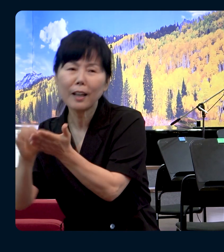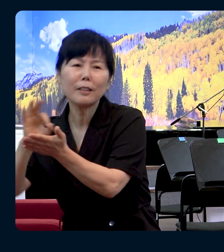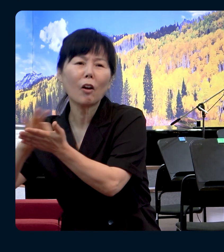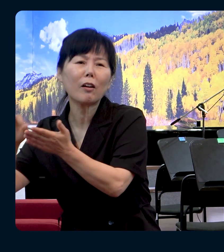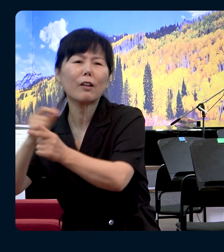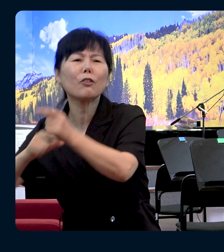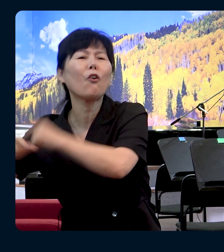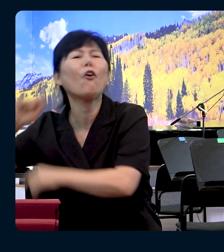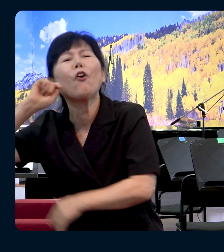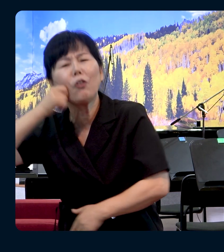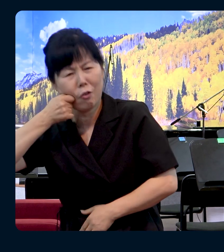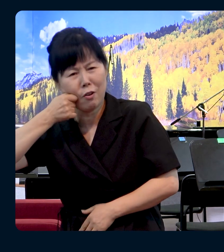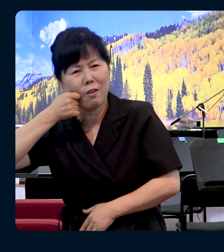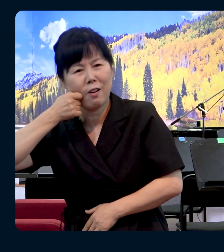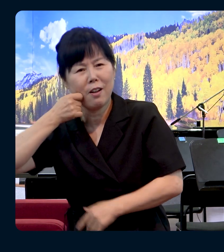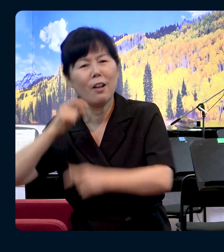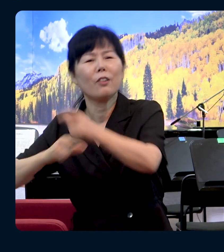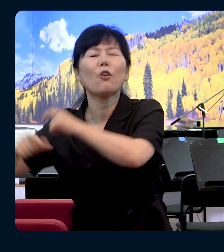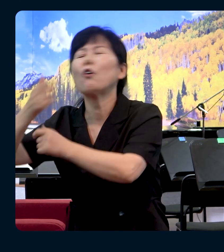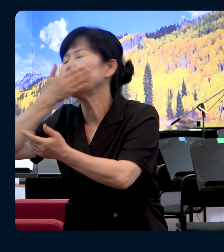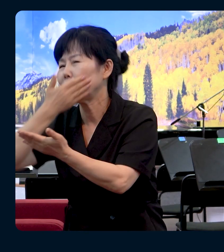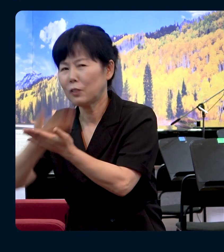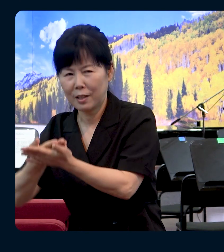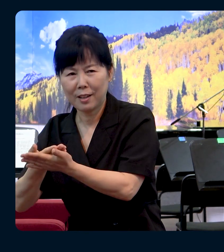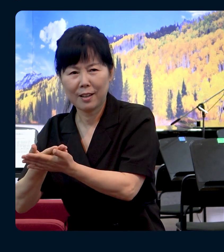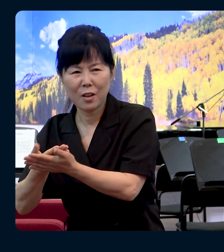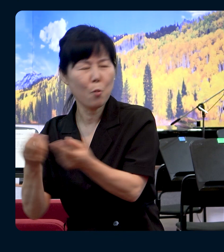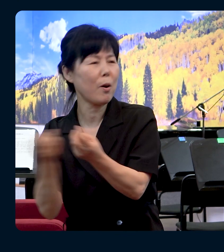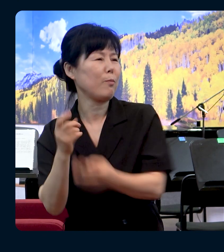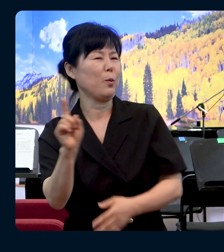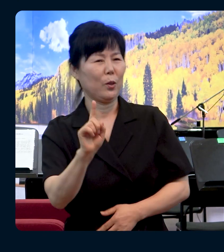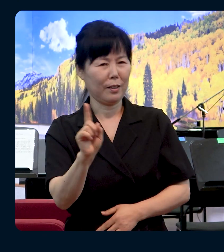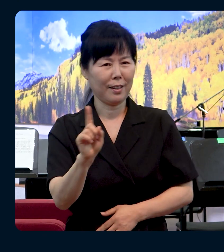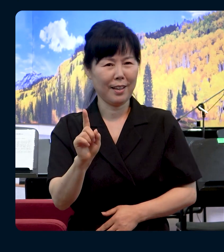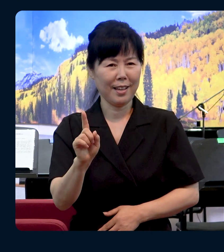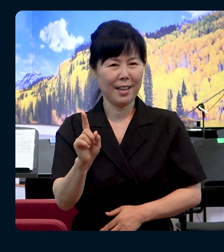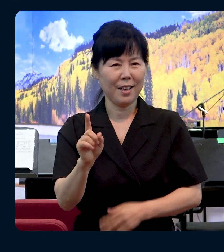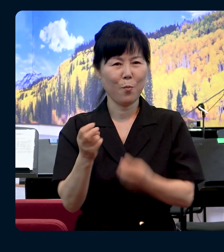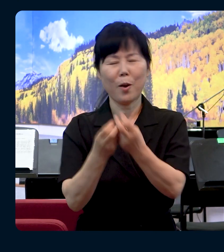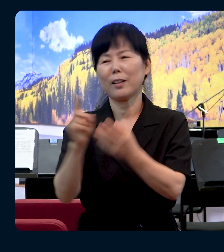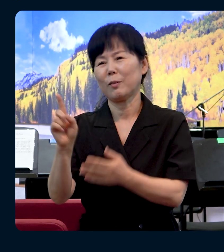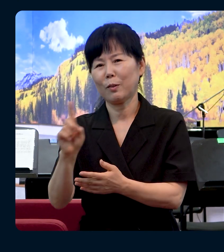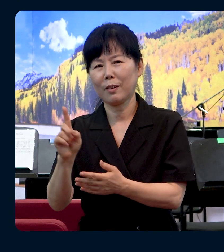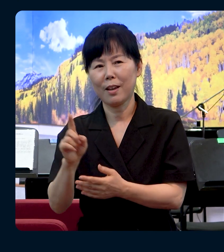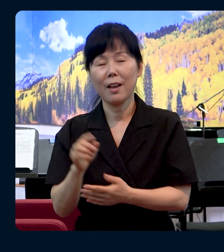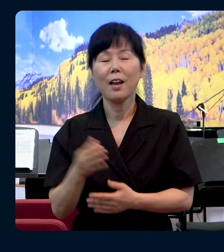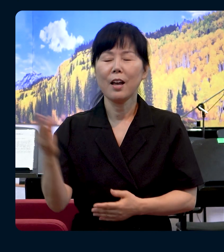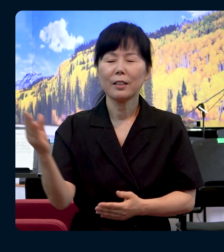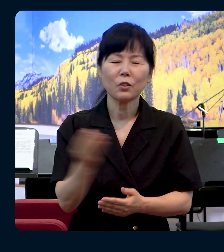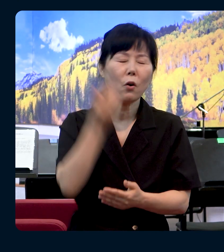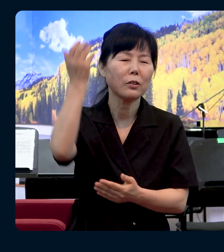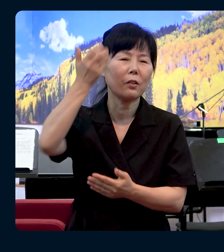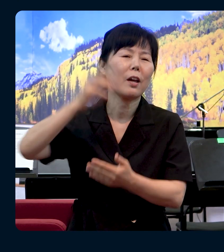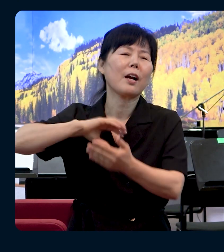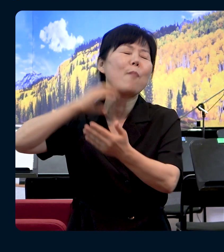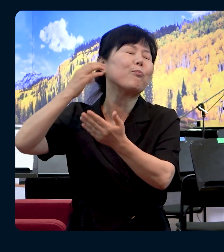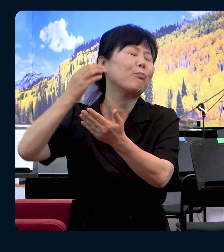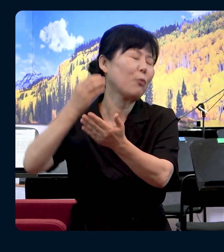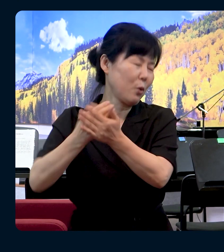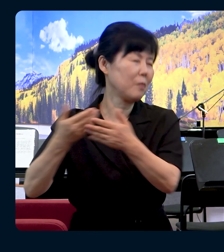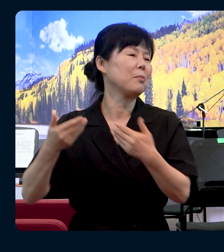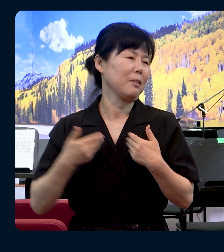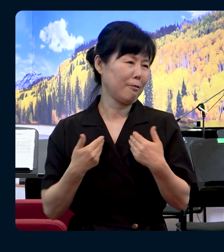중요해요. 어떻게 하면 좋으냐? 그래서 우리는 성령의 감동이 필요한 겁니다.